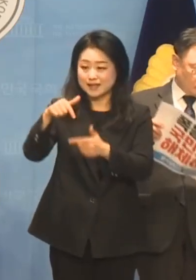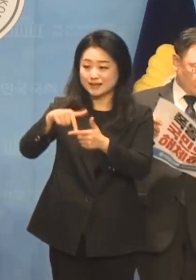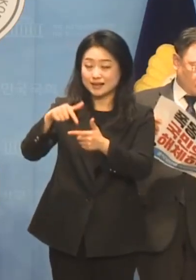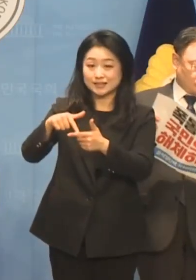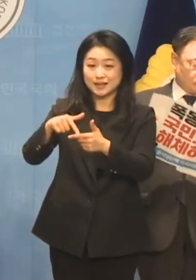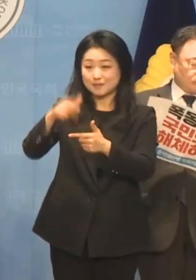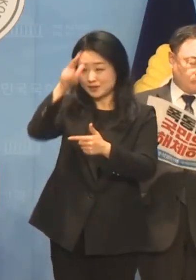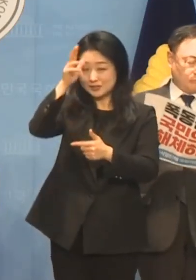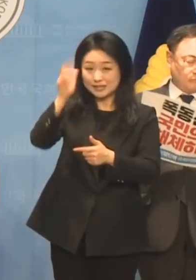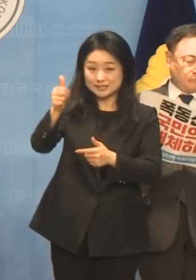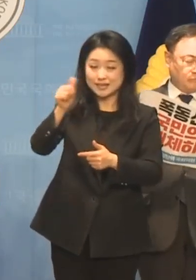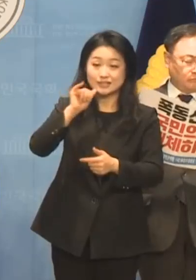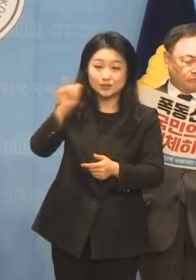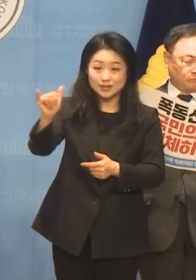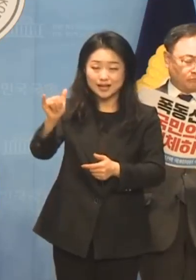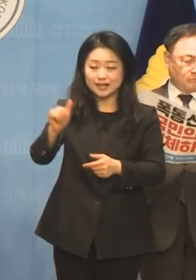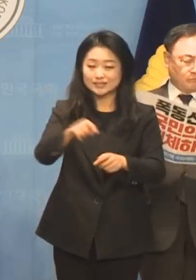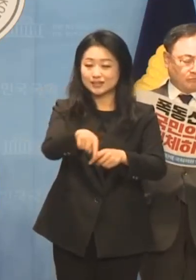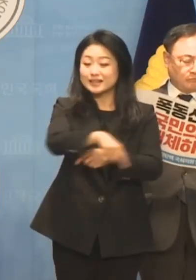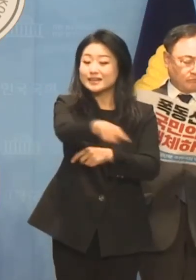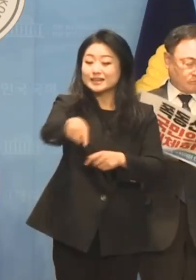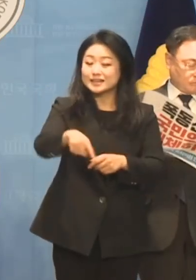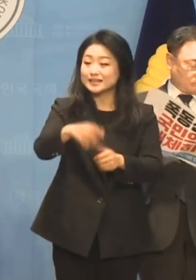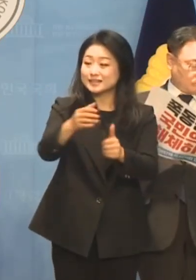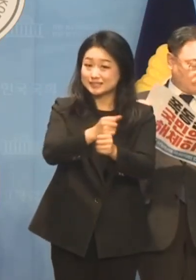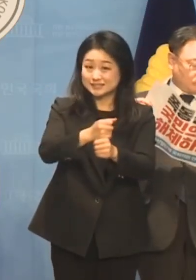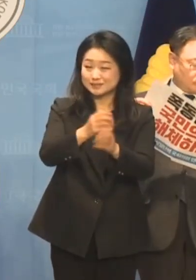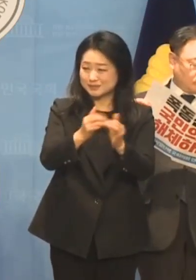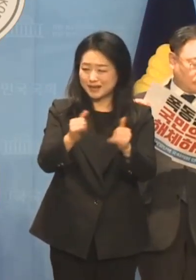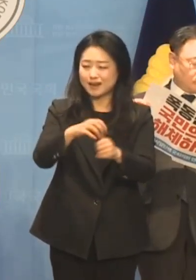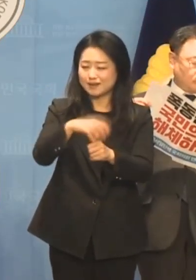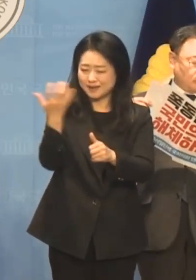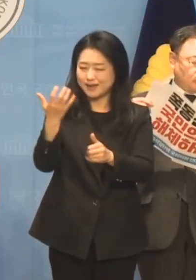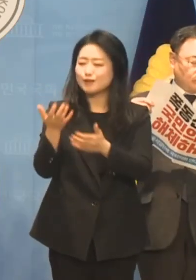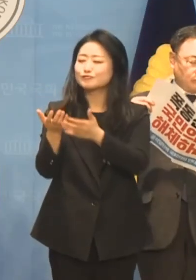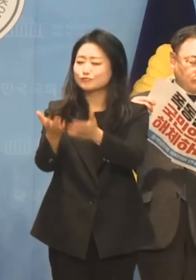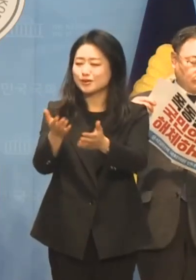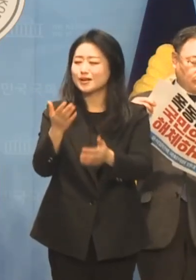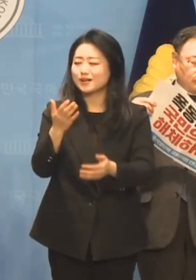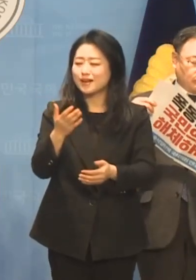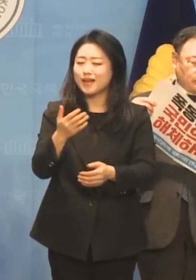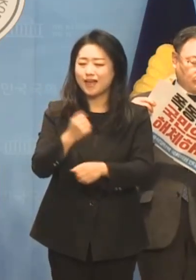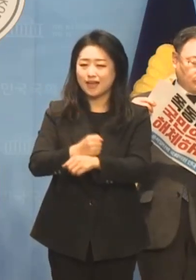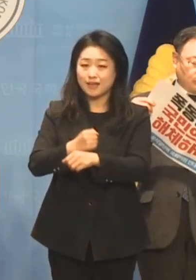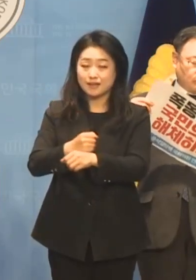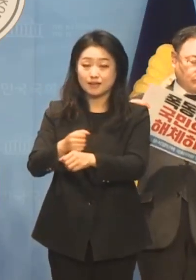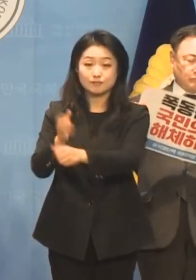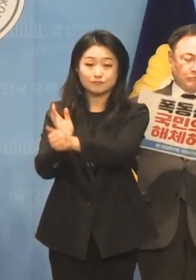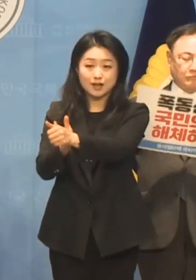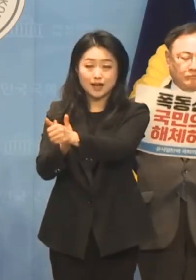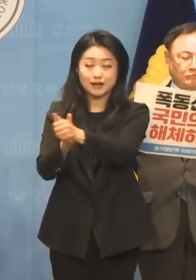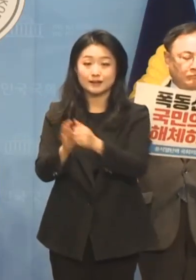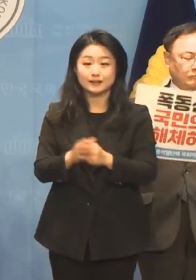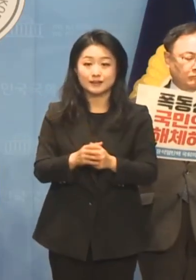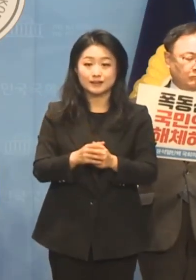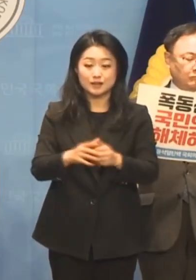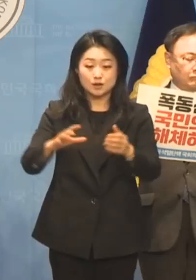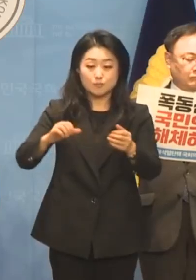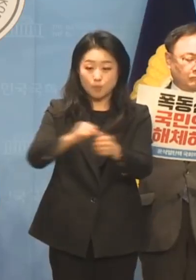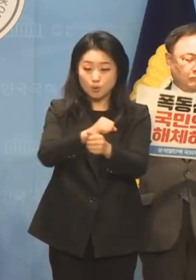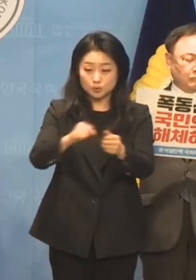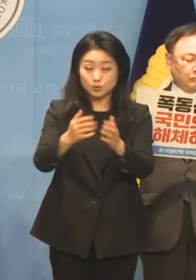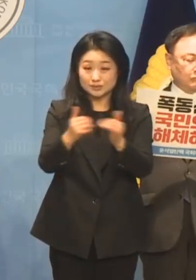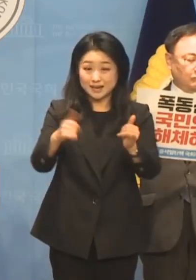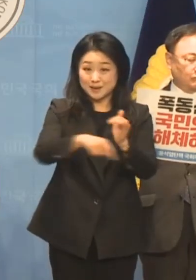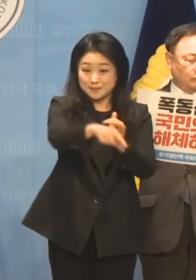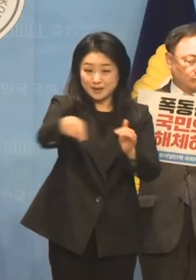하고 훈방될 것이라는 강남서장이 하지도 않은 말을 전파했습니다. 폭도들에게 뒷배가 돼주겠다는 약속을